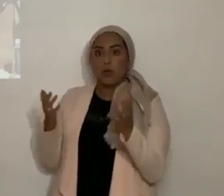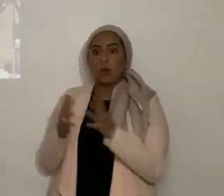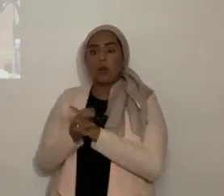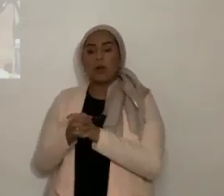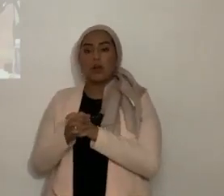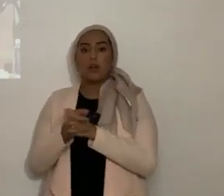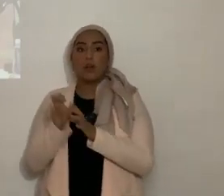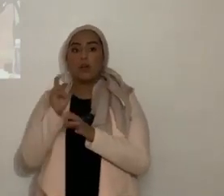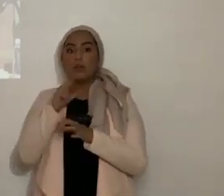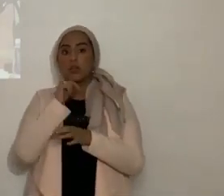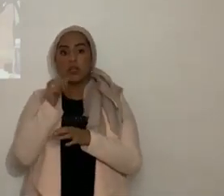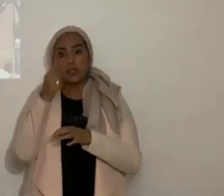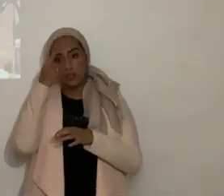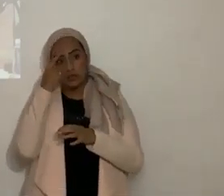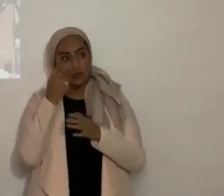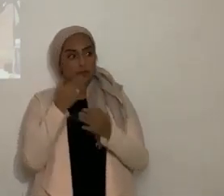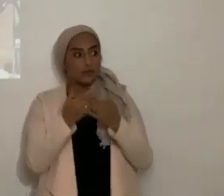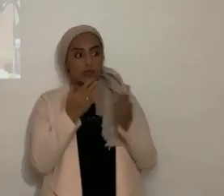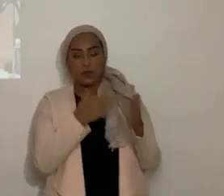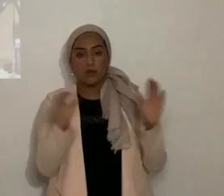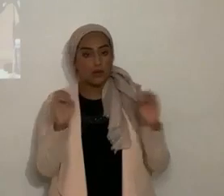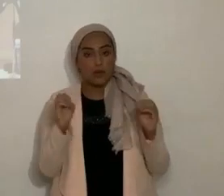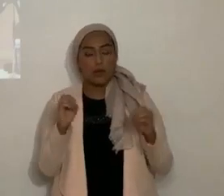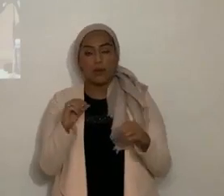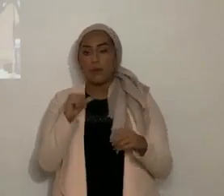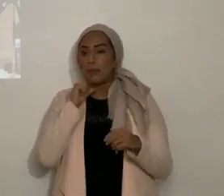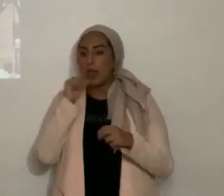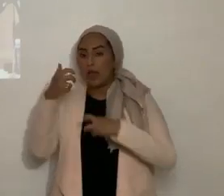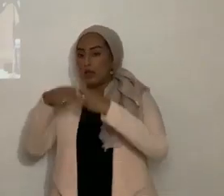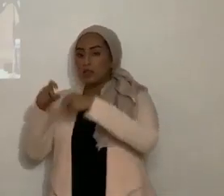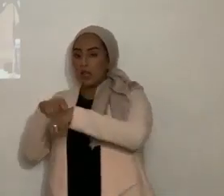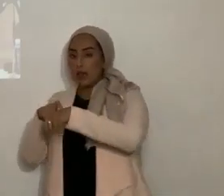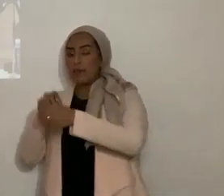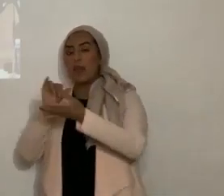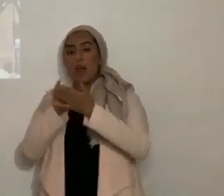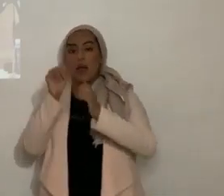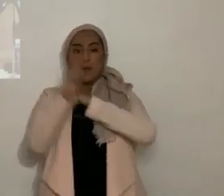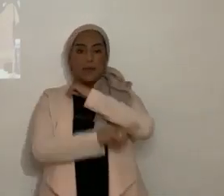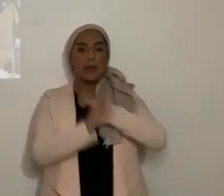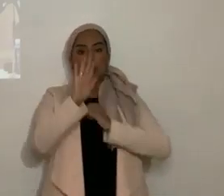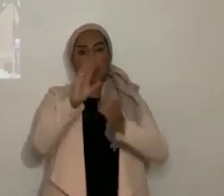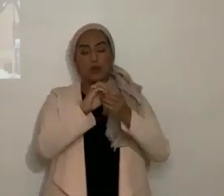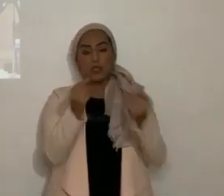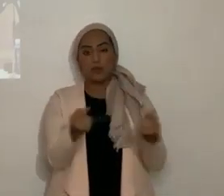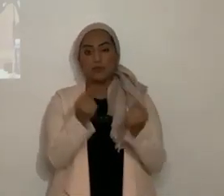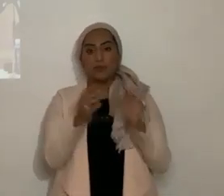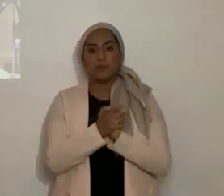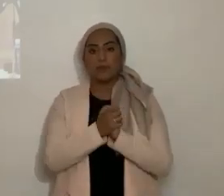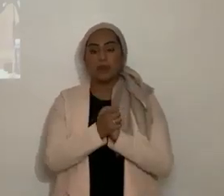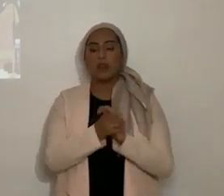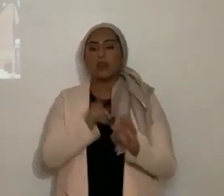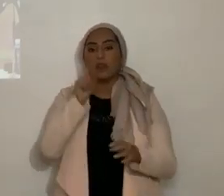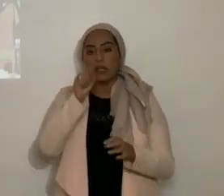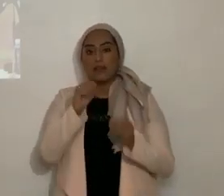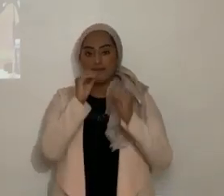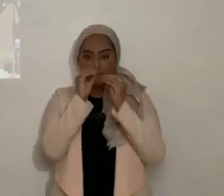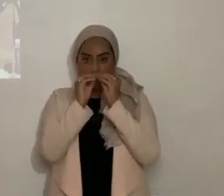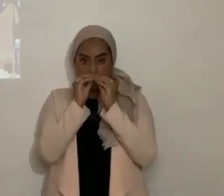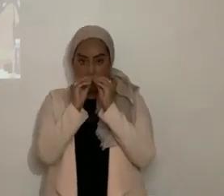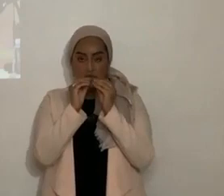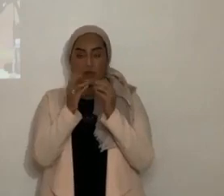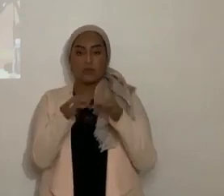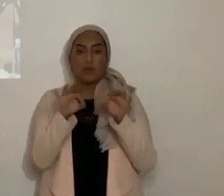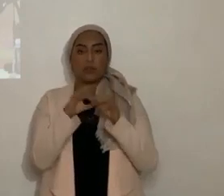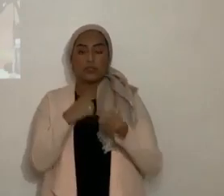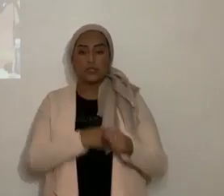ni siquiera pensaste bien las cosas, eso no es una tribulación, son consecuencias de tus propias acciones. Y tienes que resolverlas